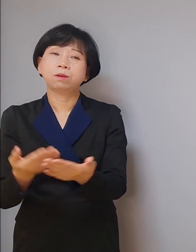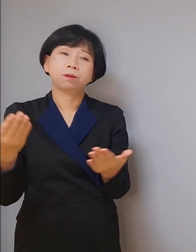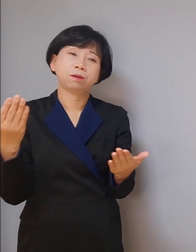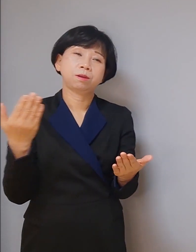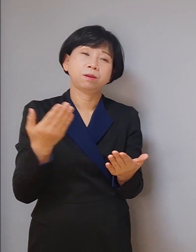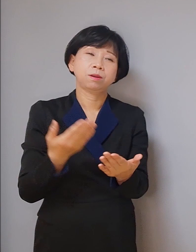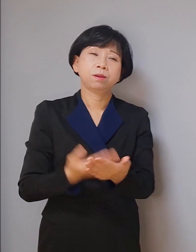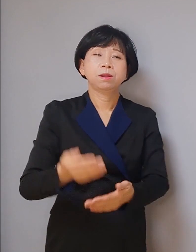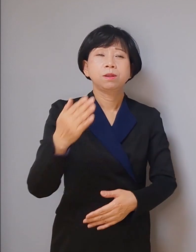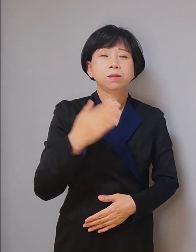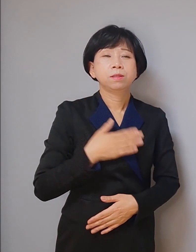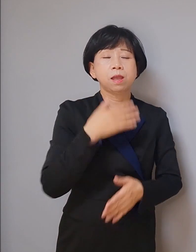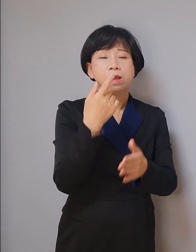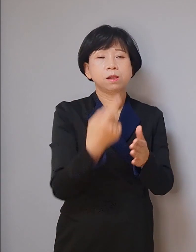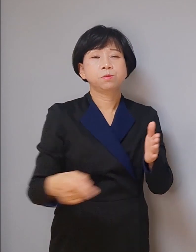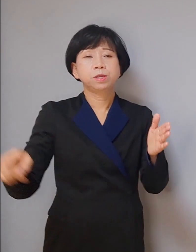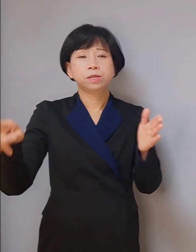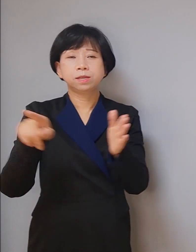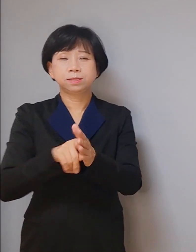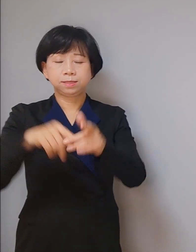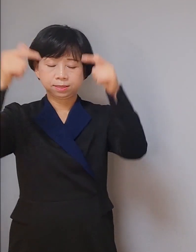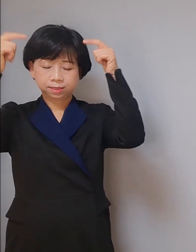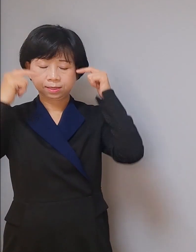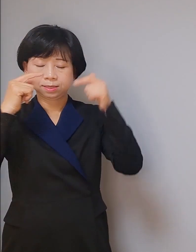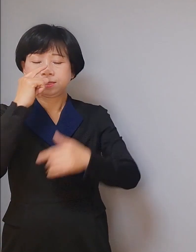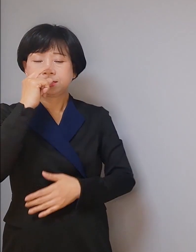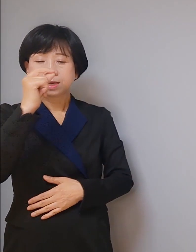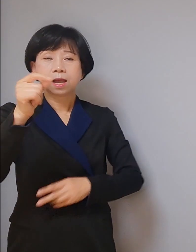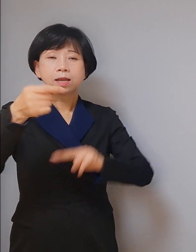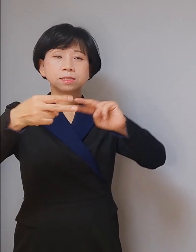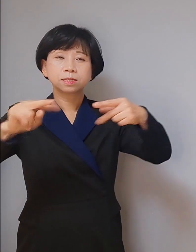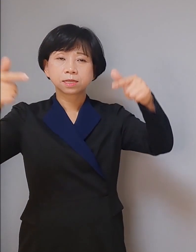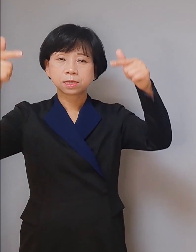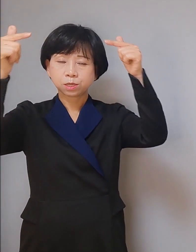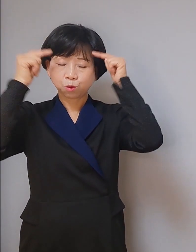받으시옵소서. 날 위해 쓰신